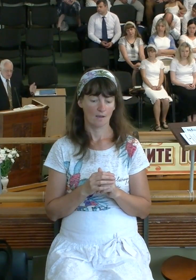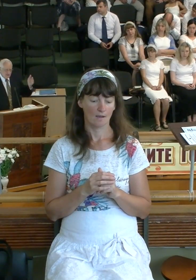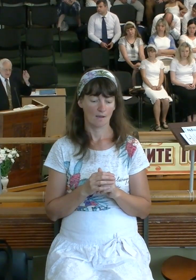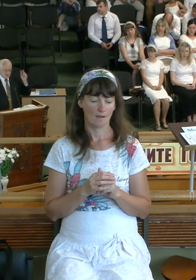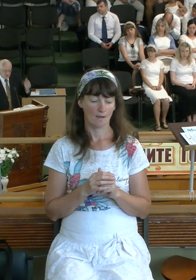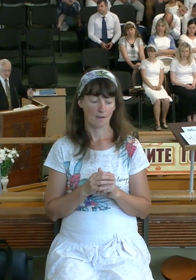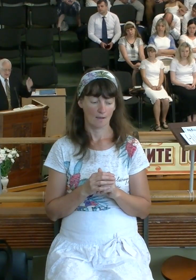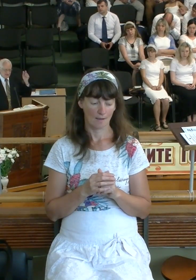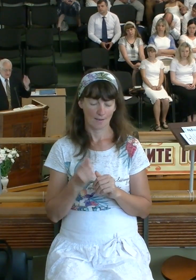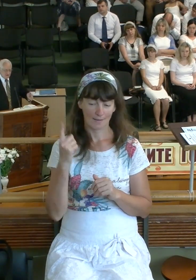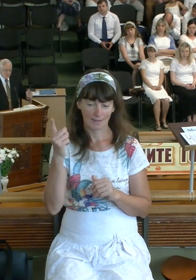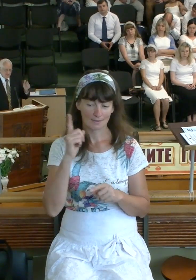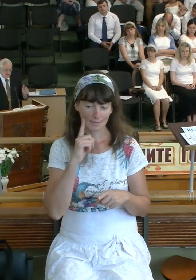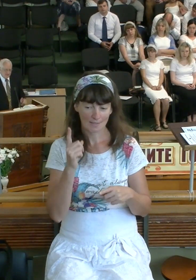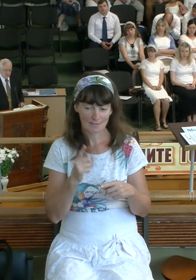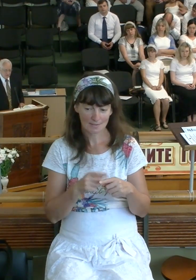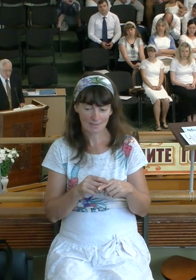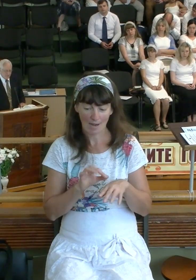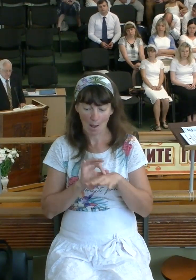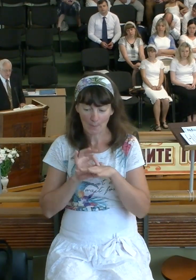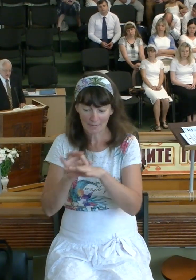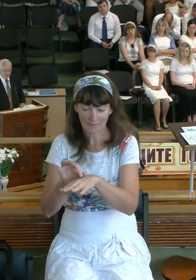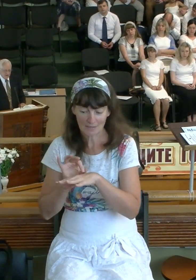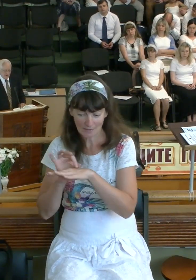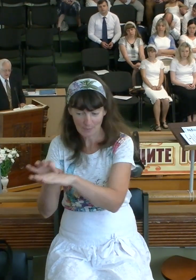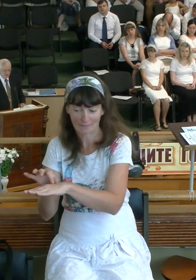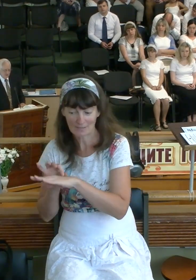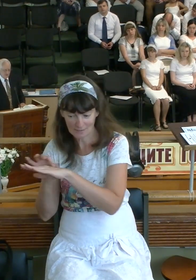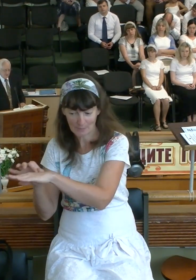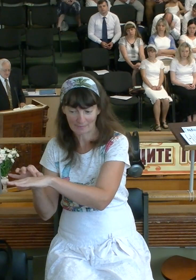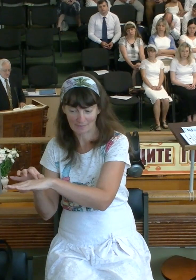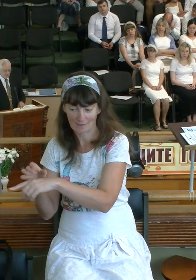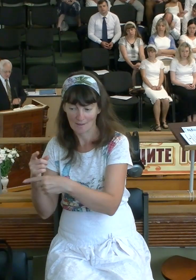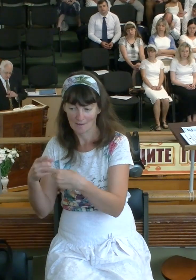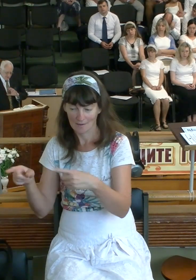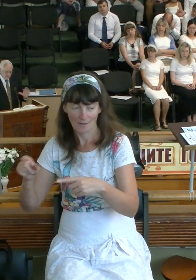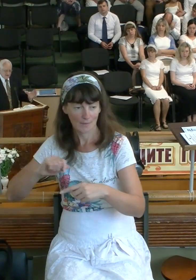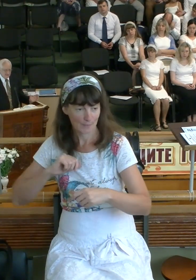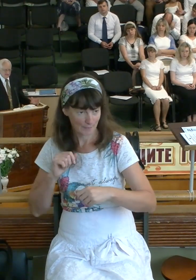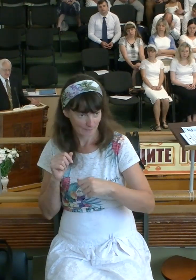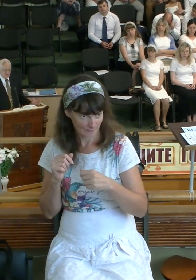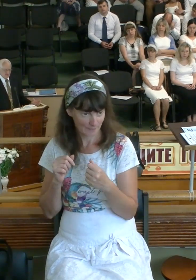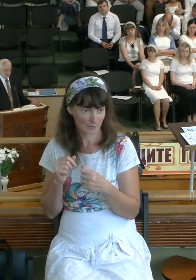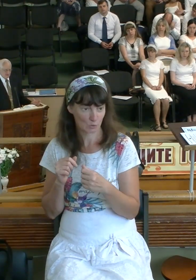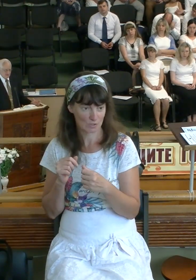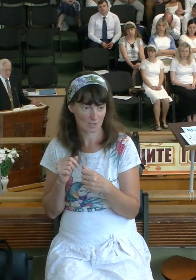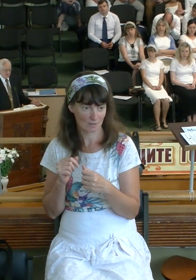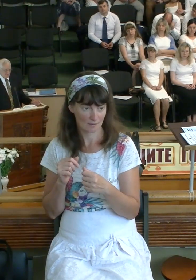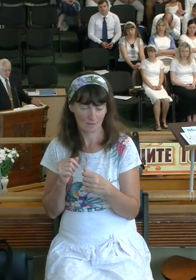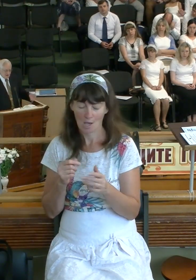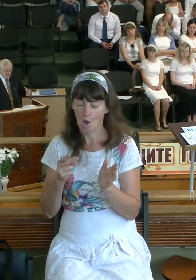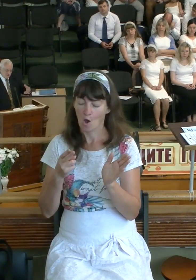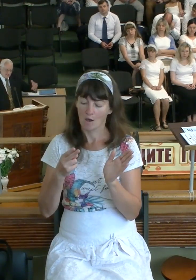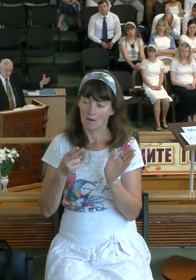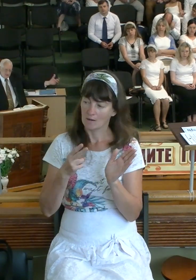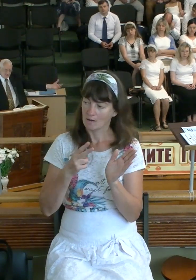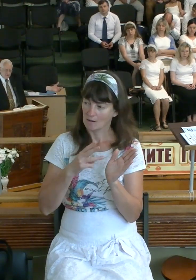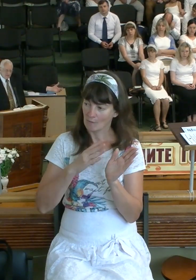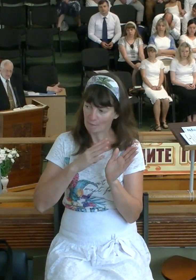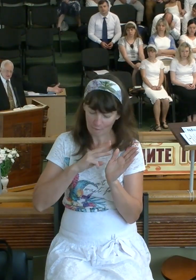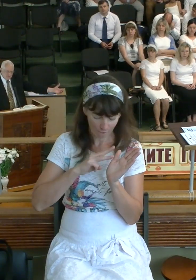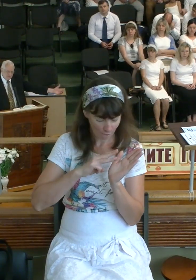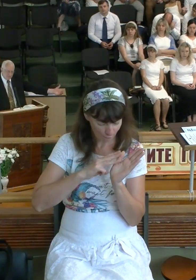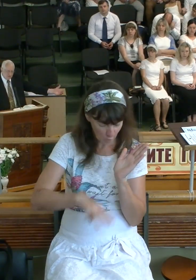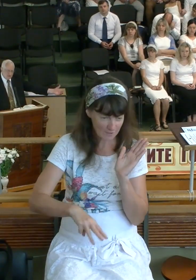за год 14 человек со своего поселка. Она простая сестра, но каждый раз